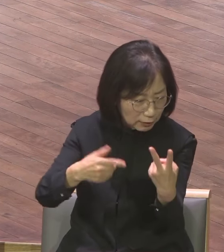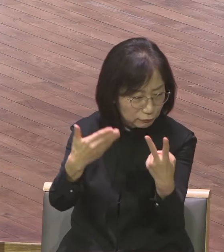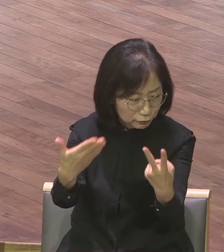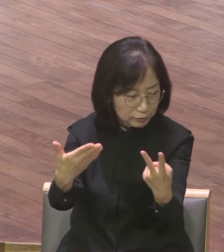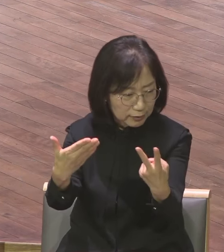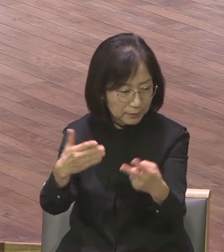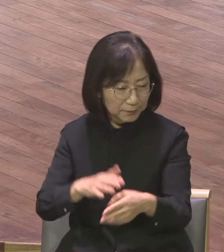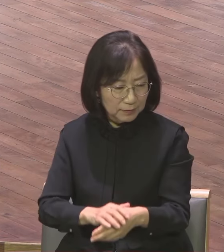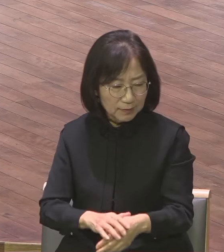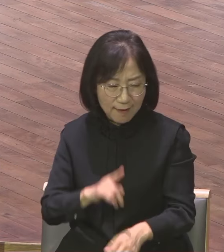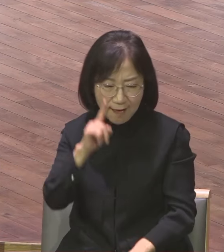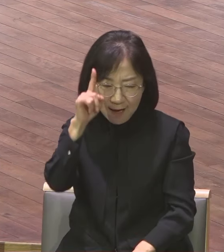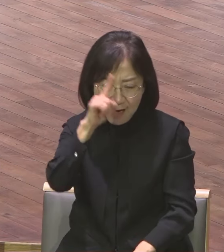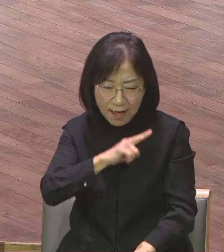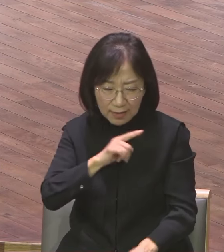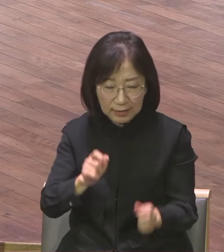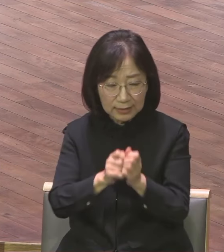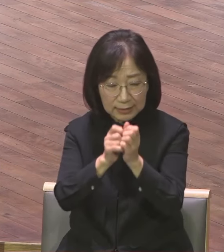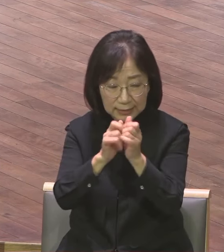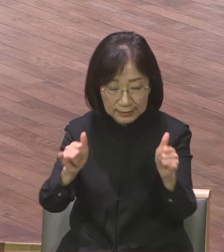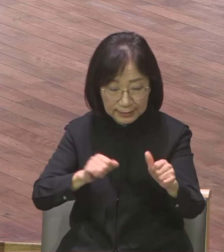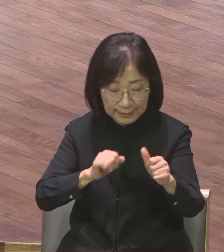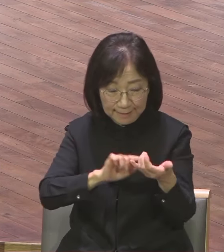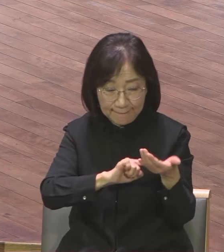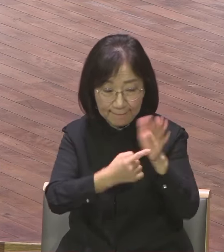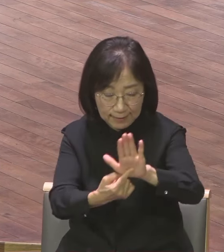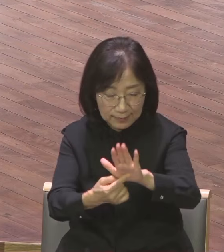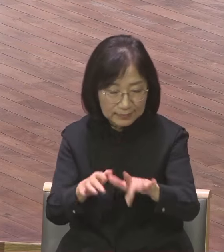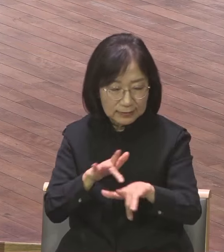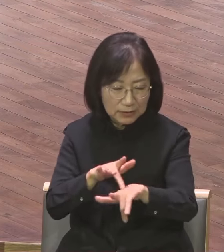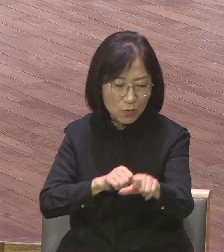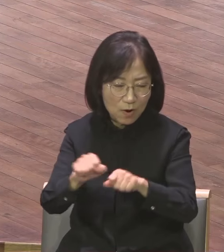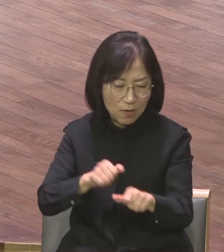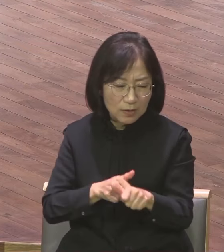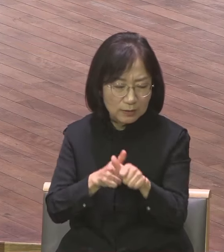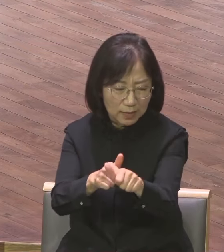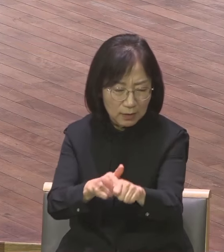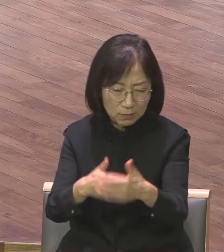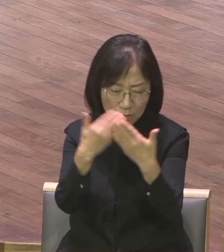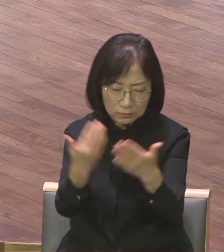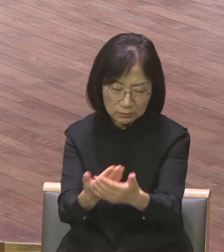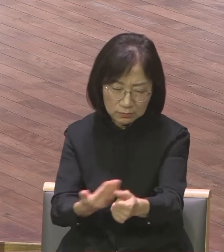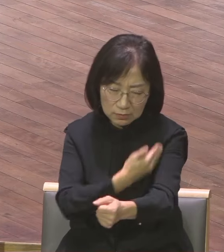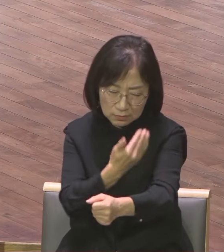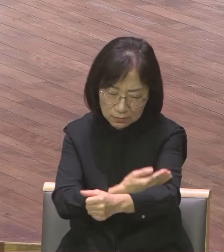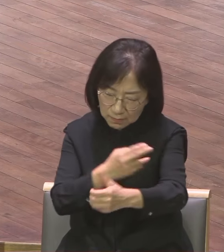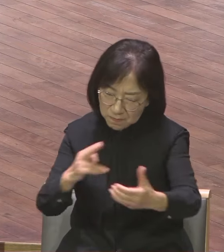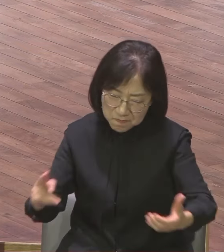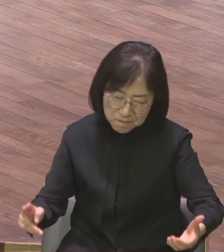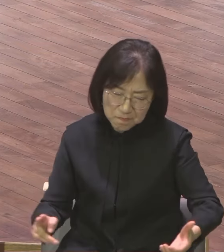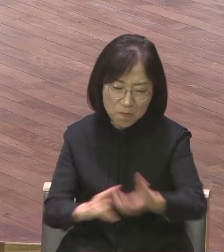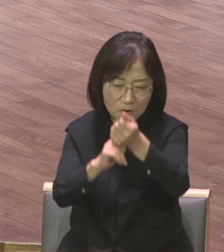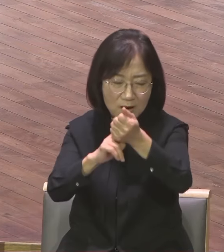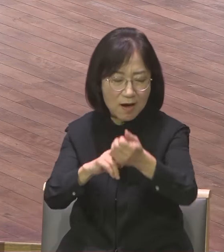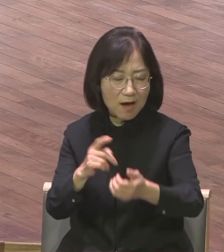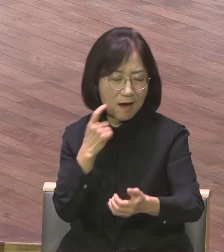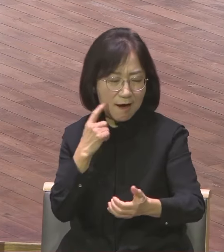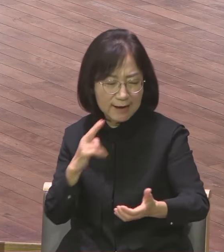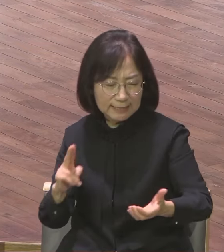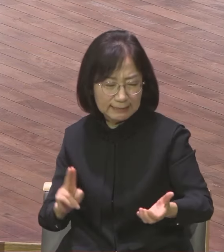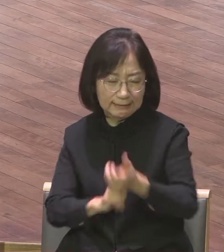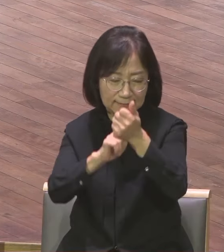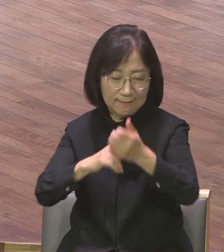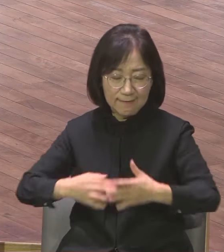악한 자의 나타남은 사탄의 활동을 따라 모든 능력과 표적과 거짓 기적과